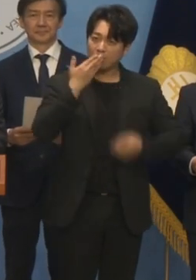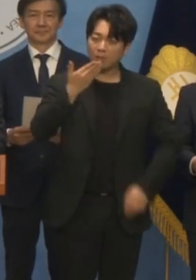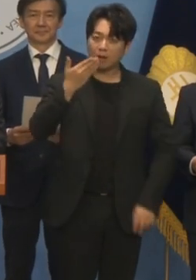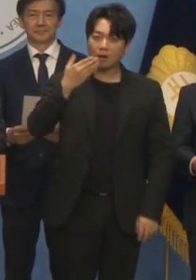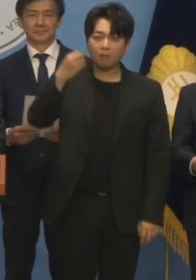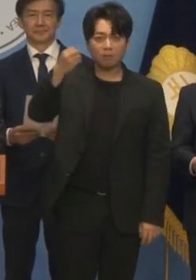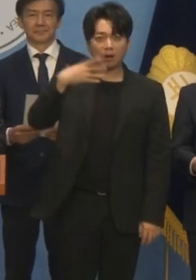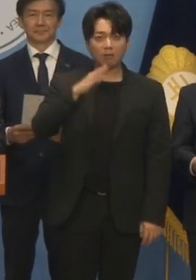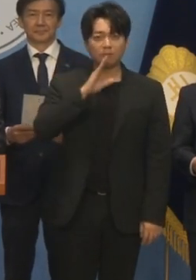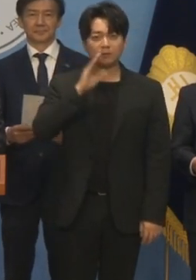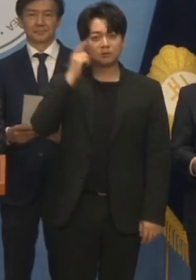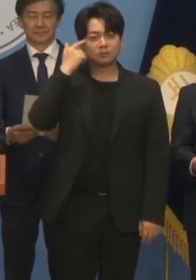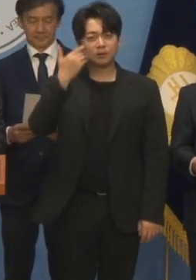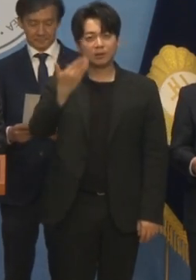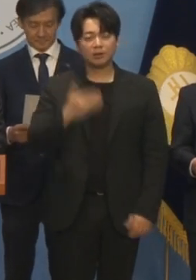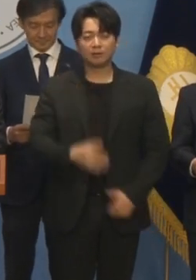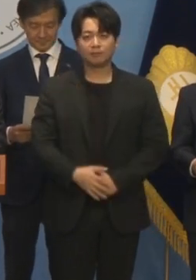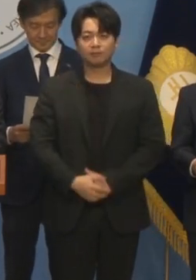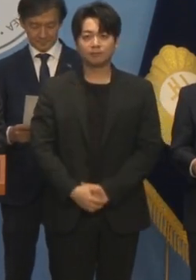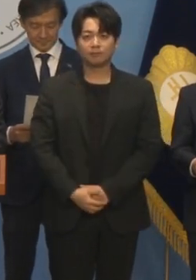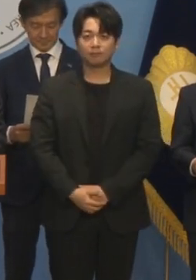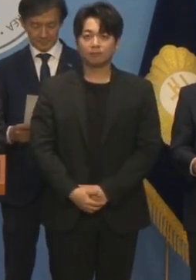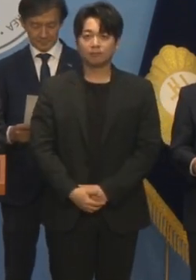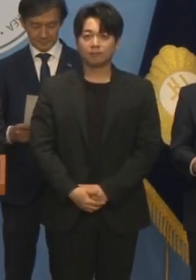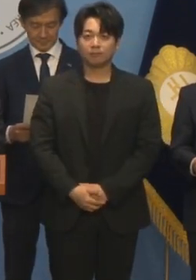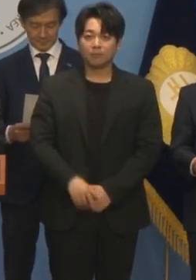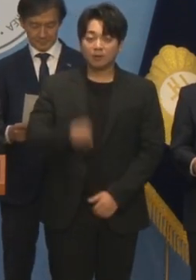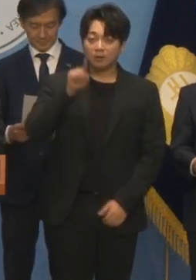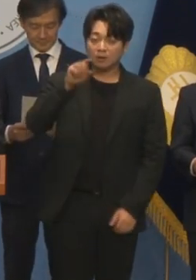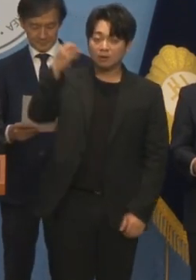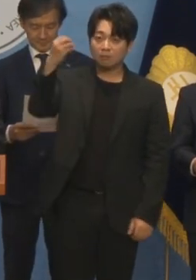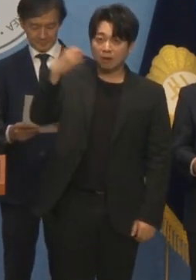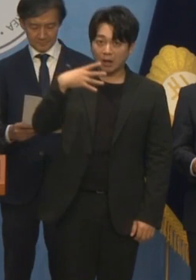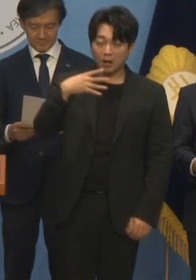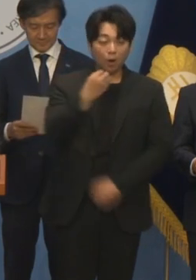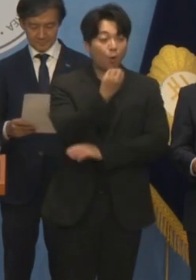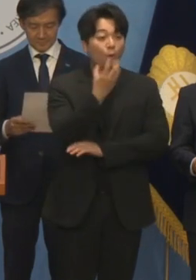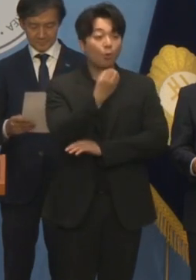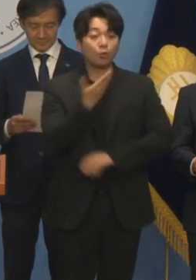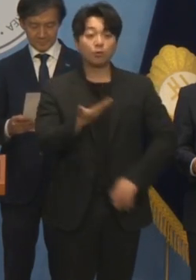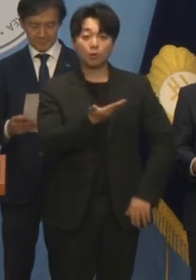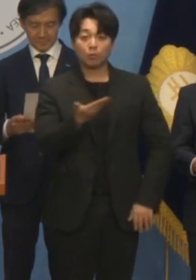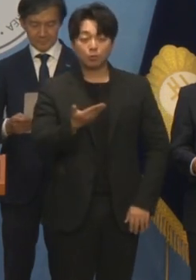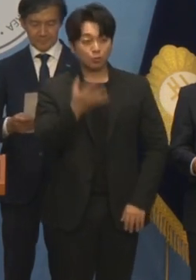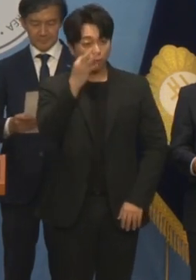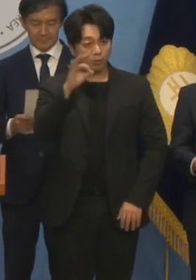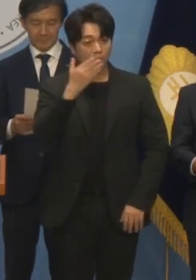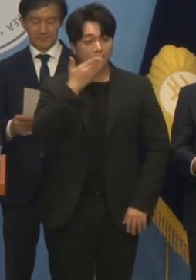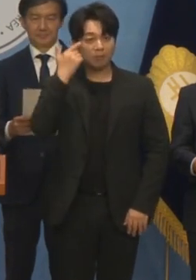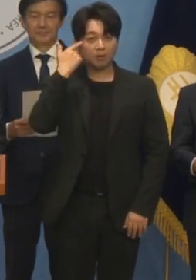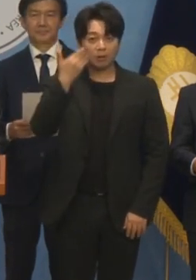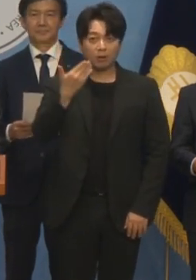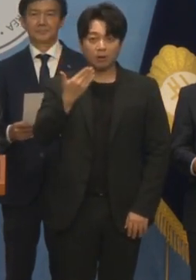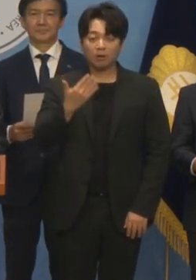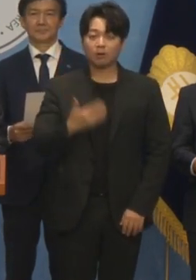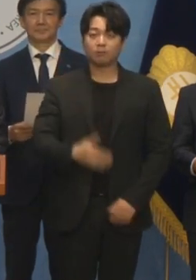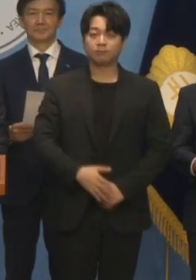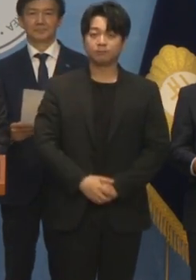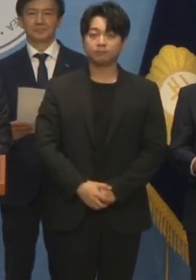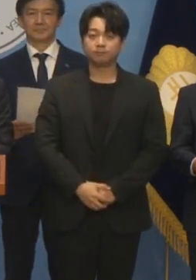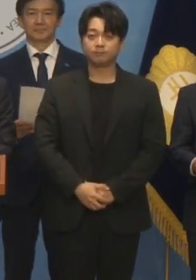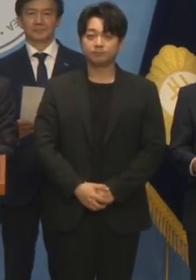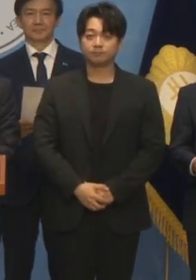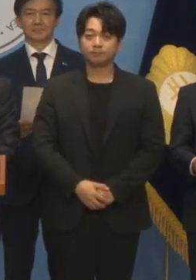언론은, 아니 친윤 언론도 이 말에 동의하십니까? 저는 소름이 끼칩니다. MBC의 일명